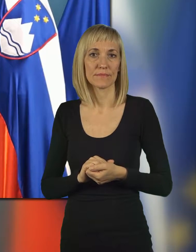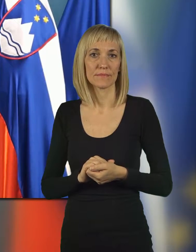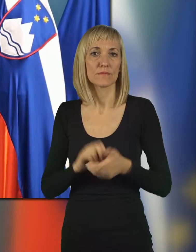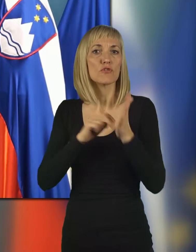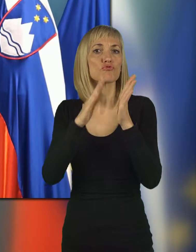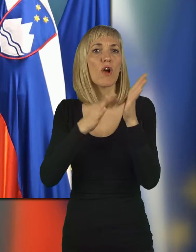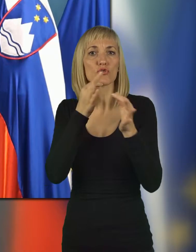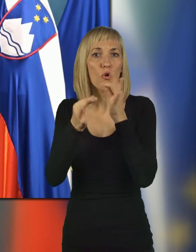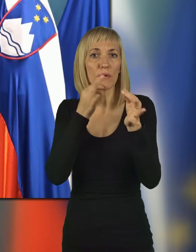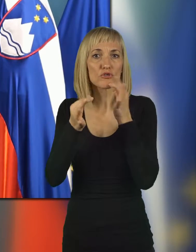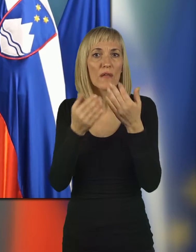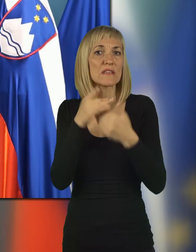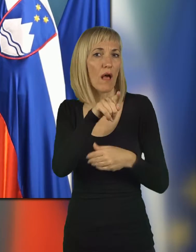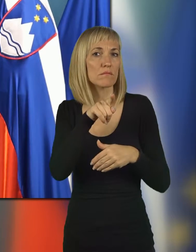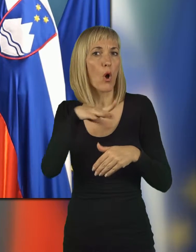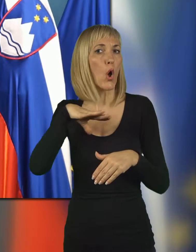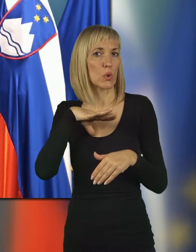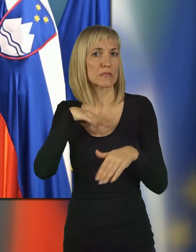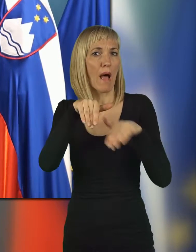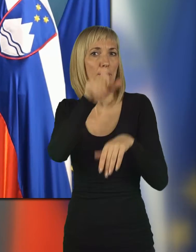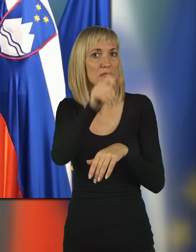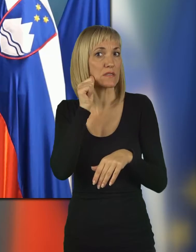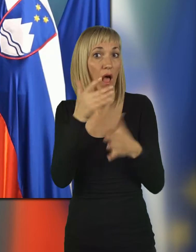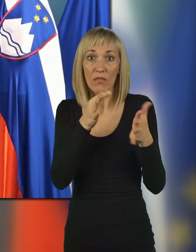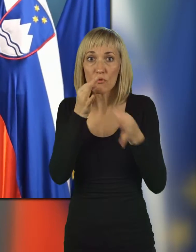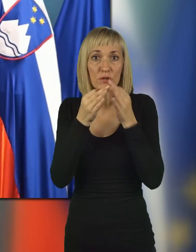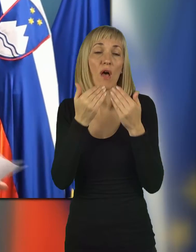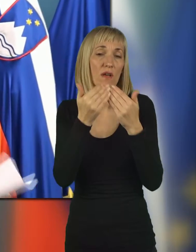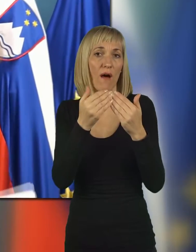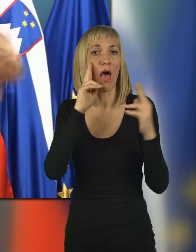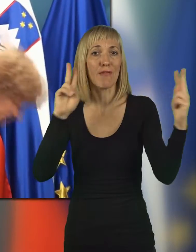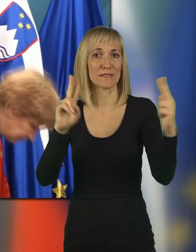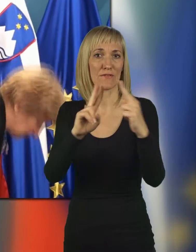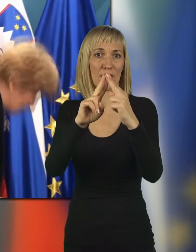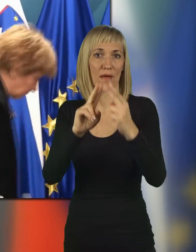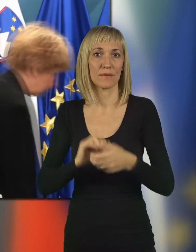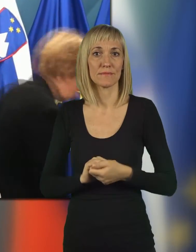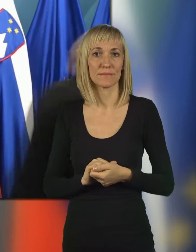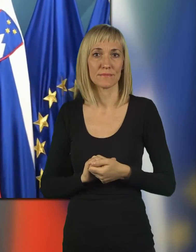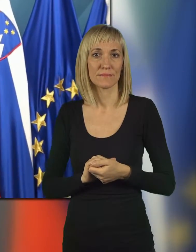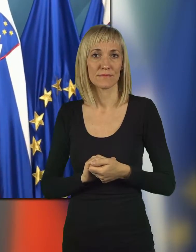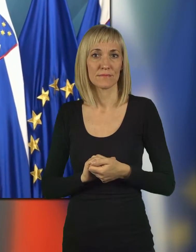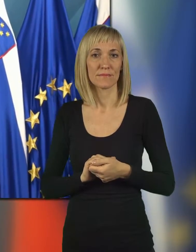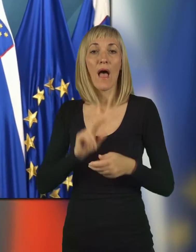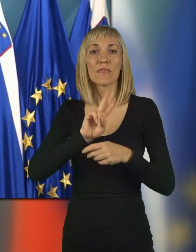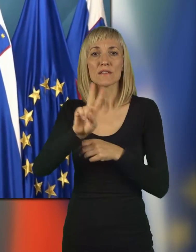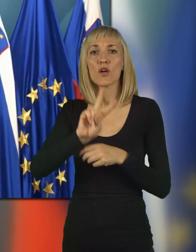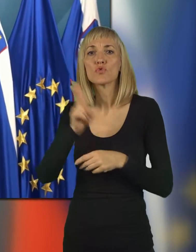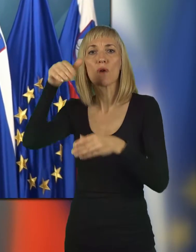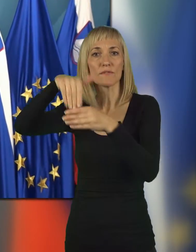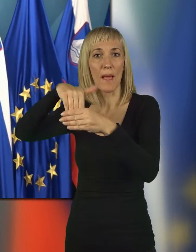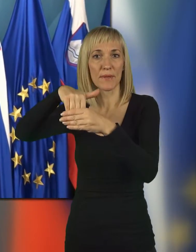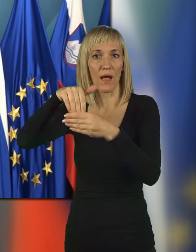Še kakšno vprašanje za ministrico? Če ni vprašanj, hvala lepa ministrici. Svidenje. Nadaljujemo z naslednjo